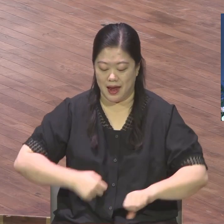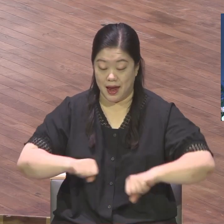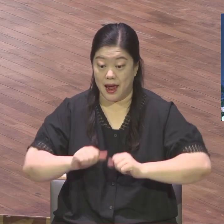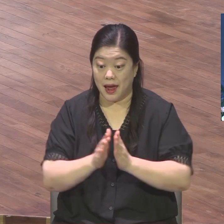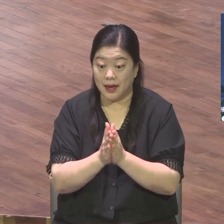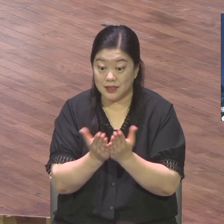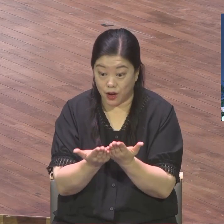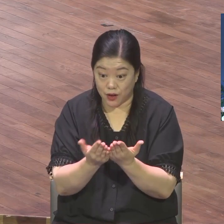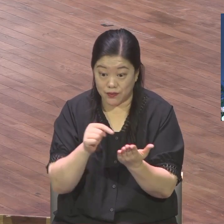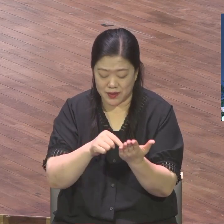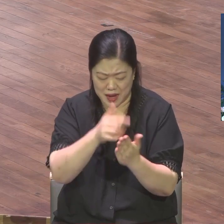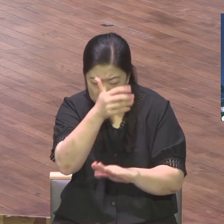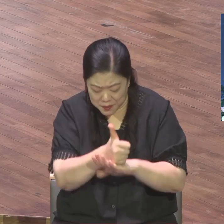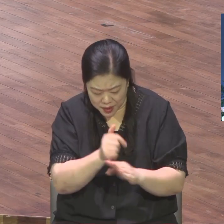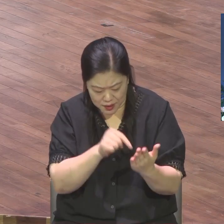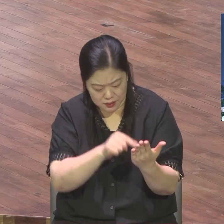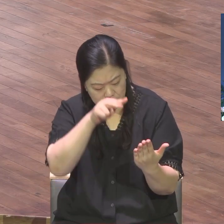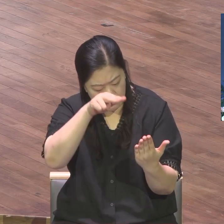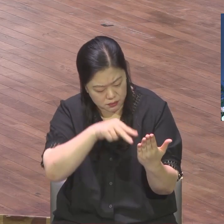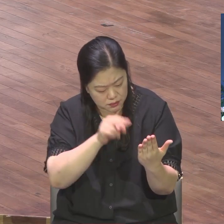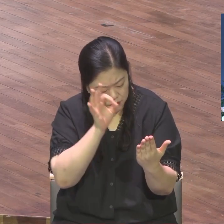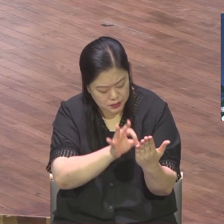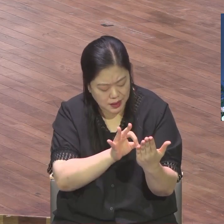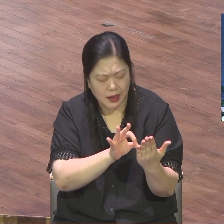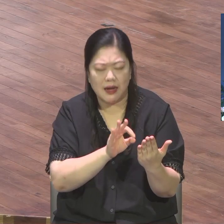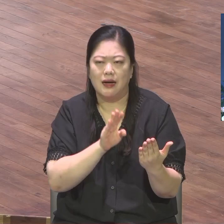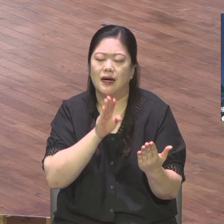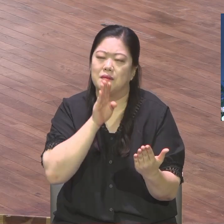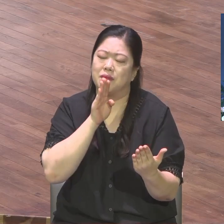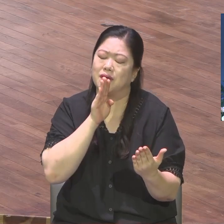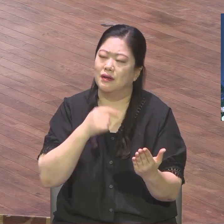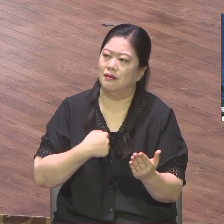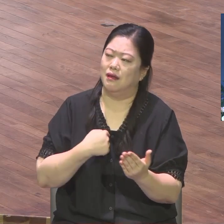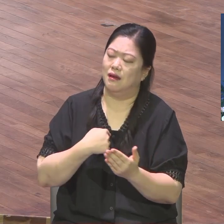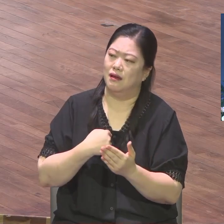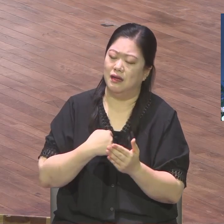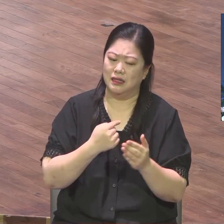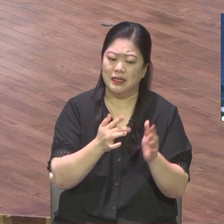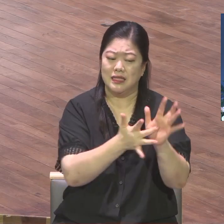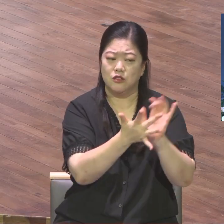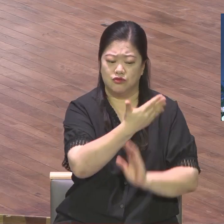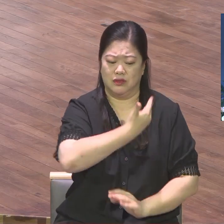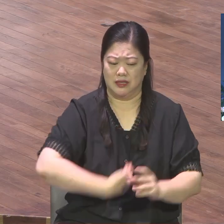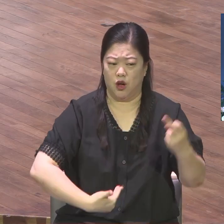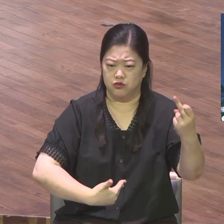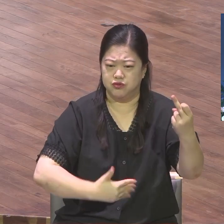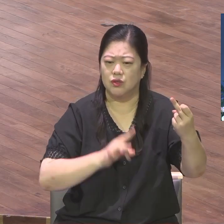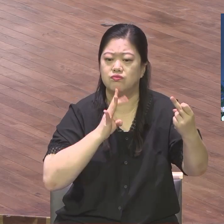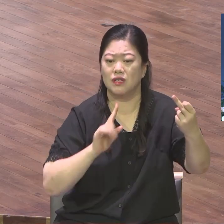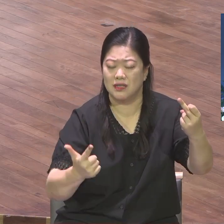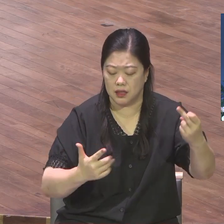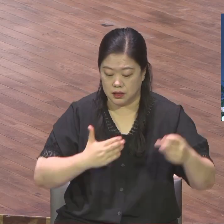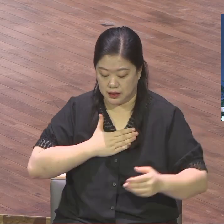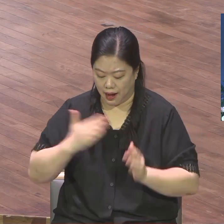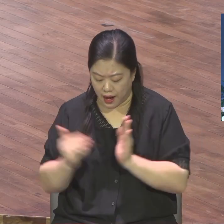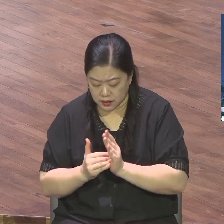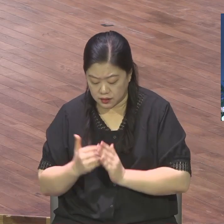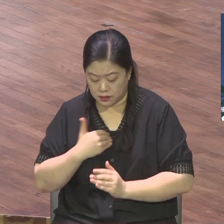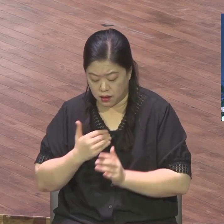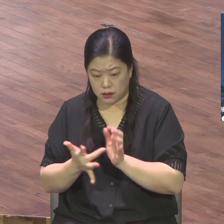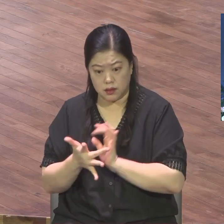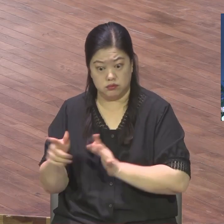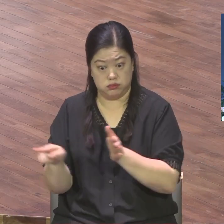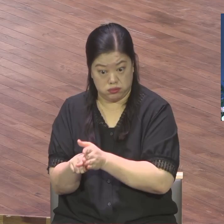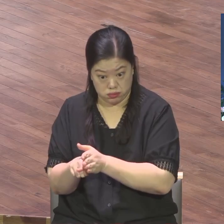된 우리도 그리스도 예수의 제자로서 이런 영혼 구원의